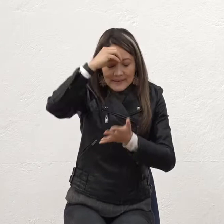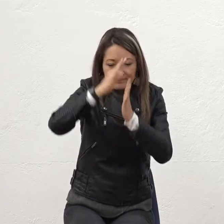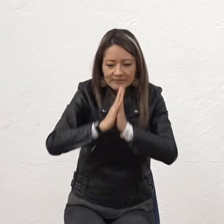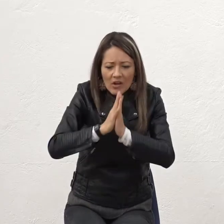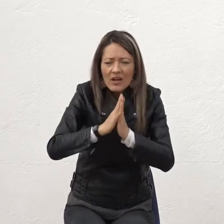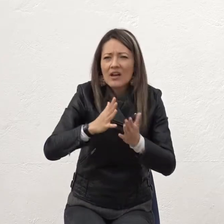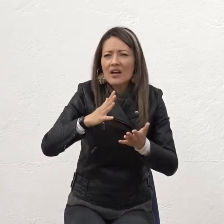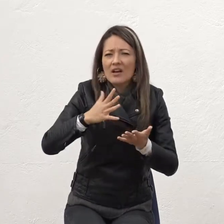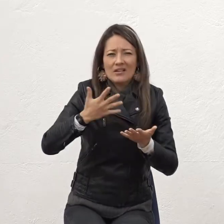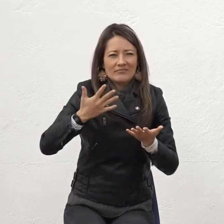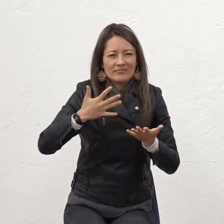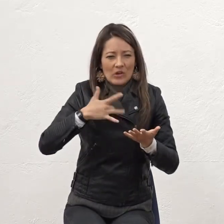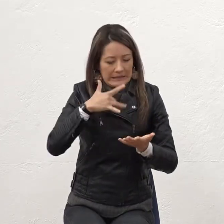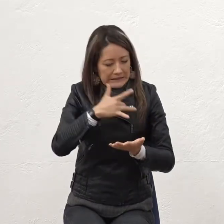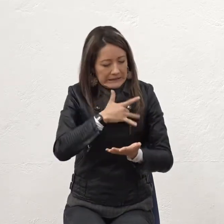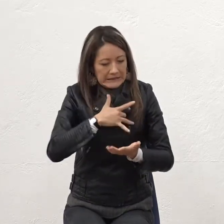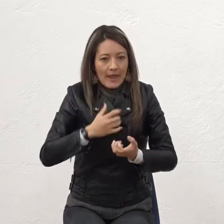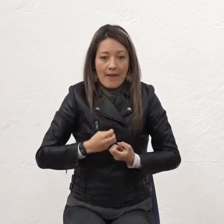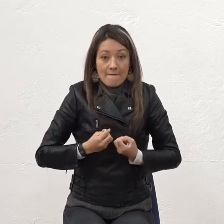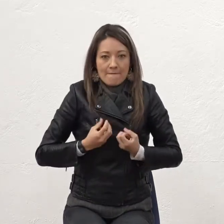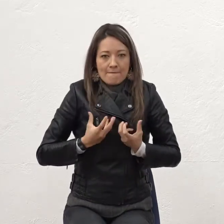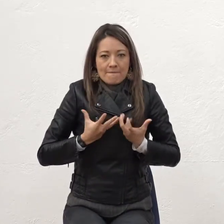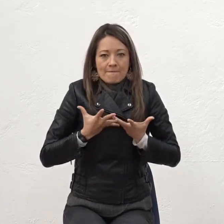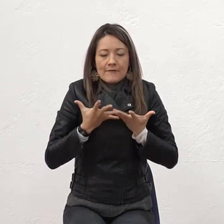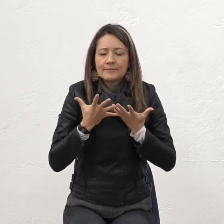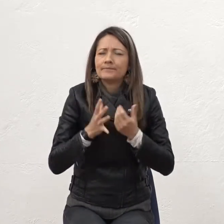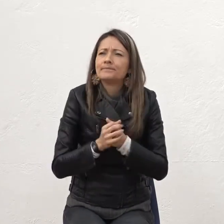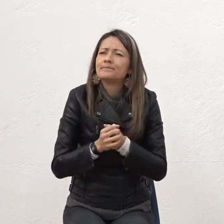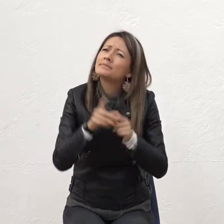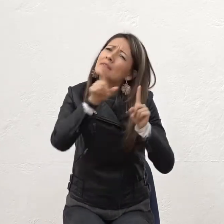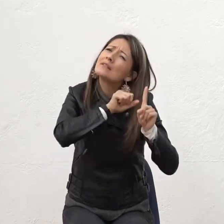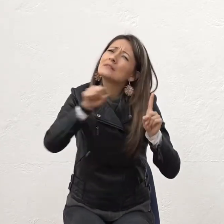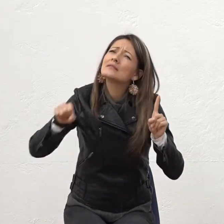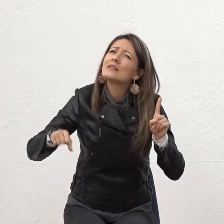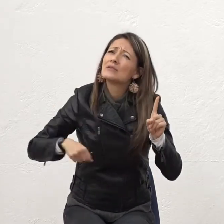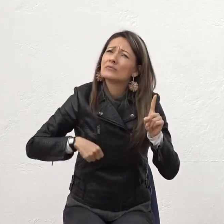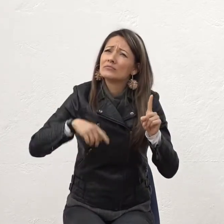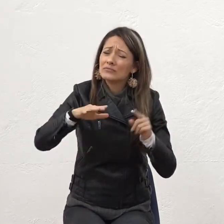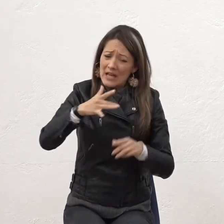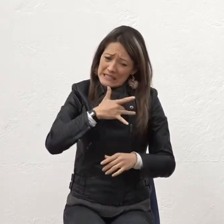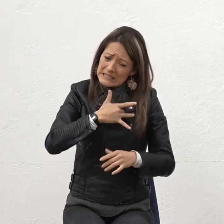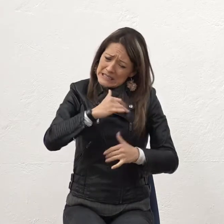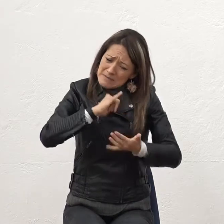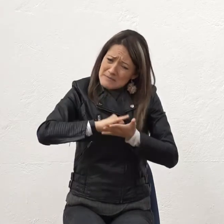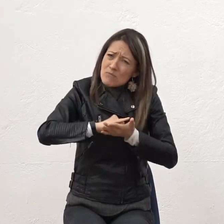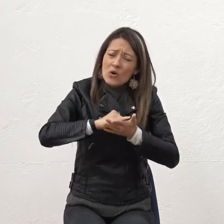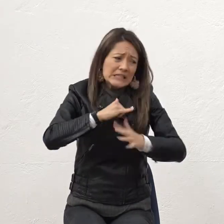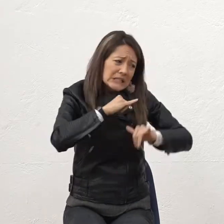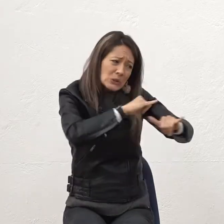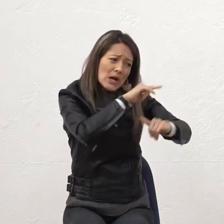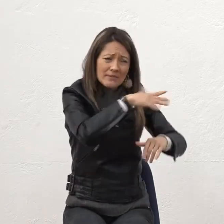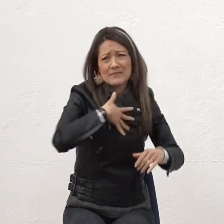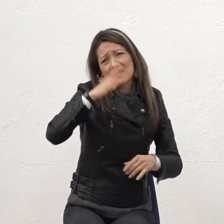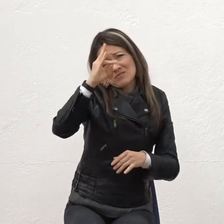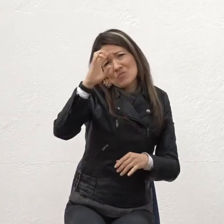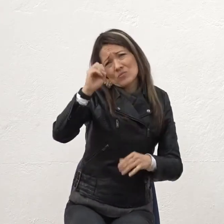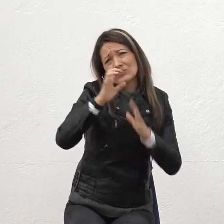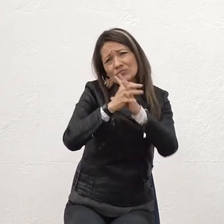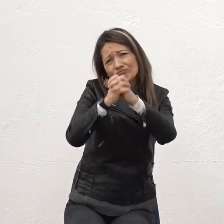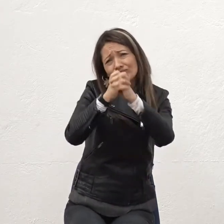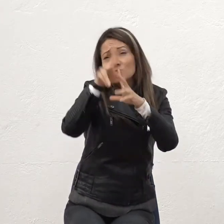orar, empecé a vivir. Señor, lo que pasó conmigo, que suceda en él. Tú lo puedes